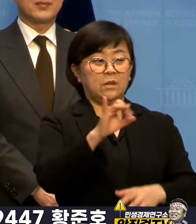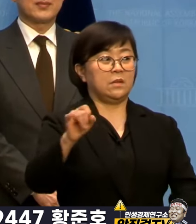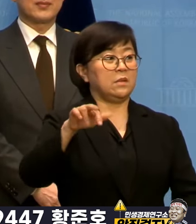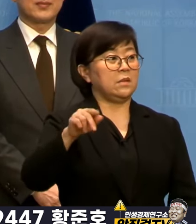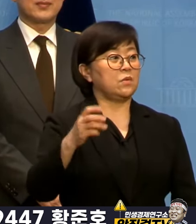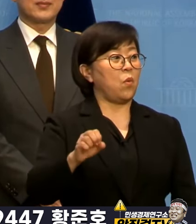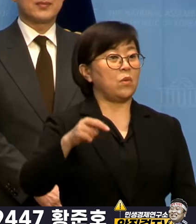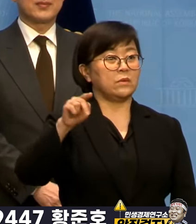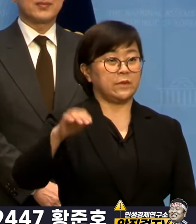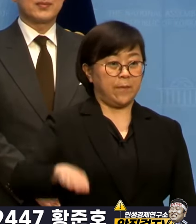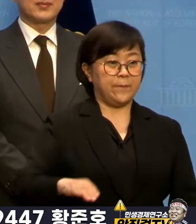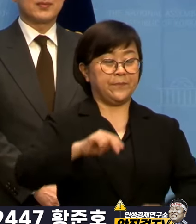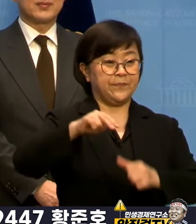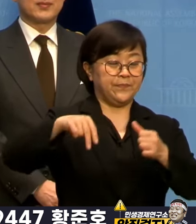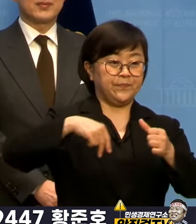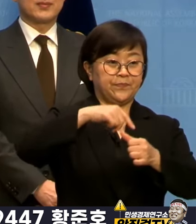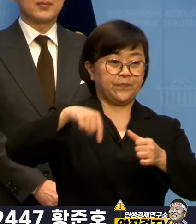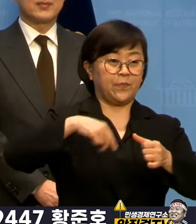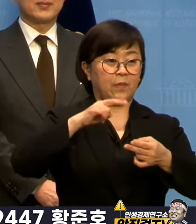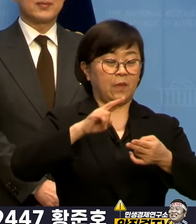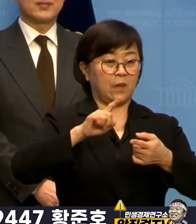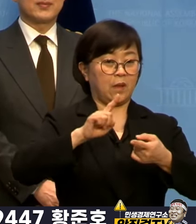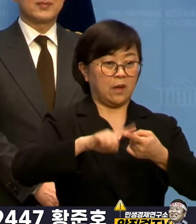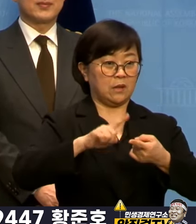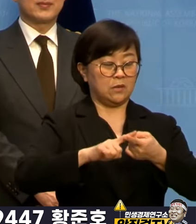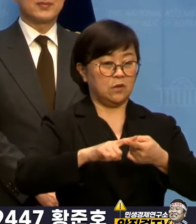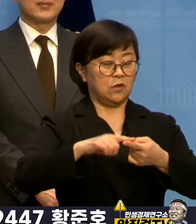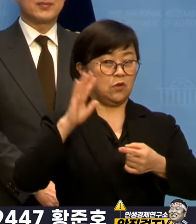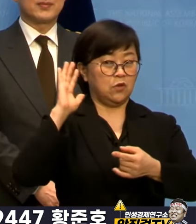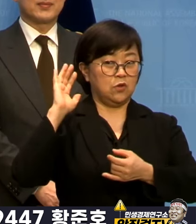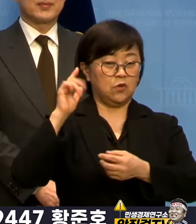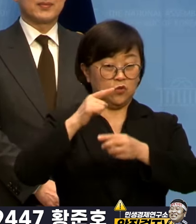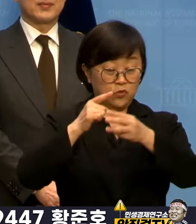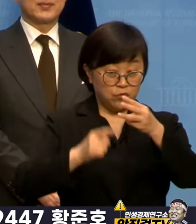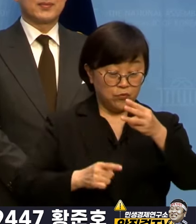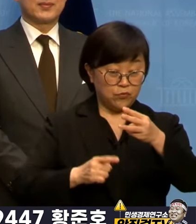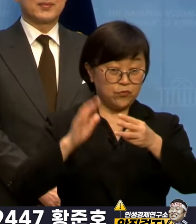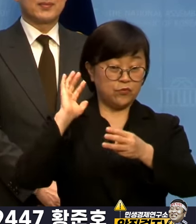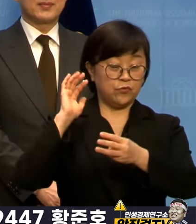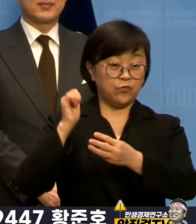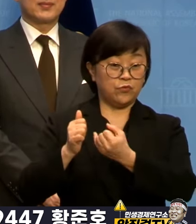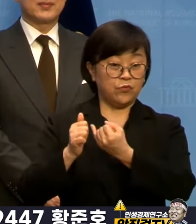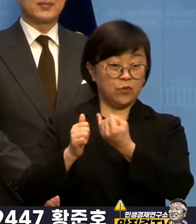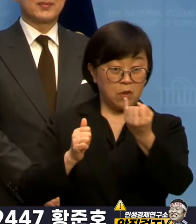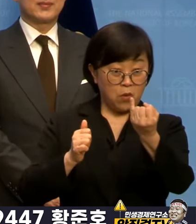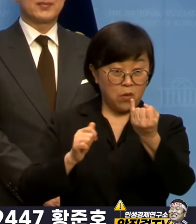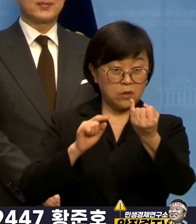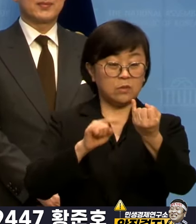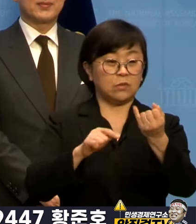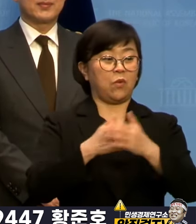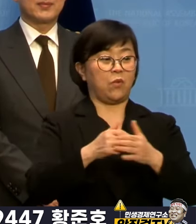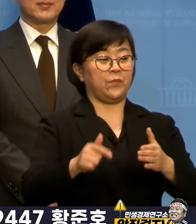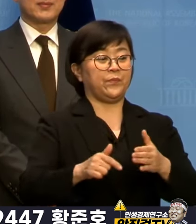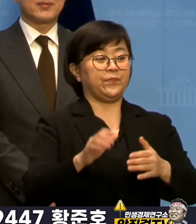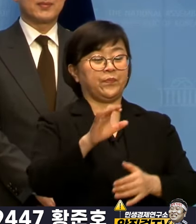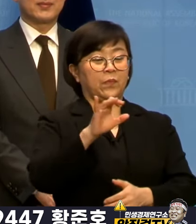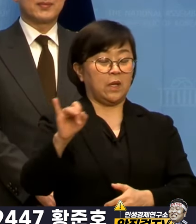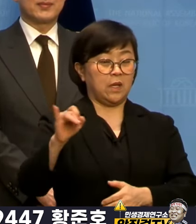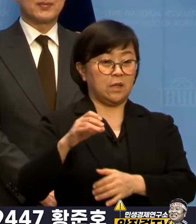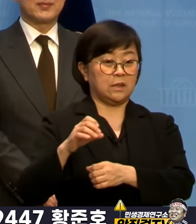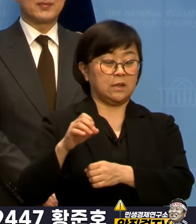이종섭 사태에 대해서 저희들이 윤석열 김건희 이 권력의 범죄 비리를 추적해오고 규탄을